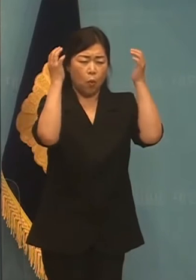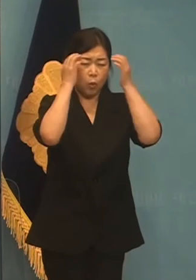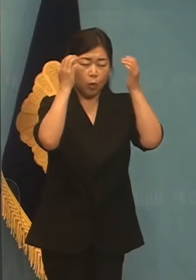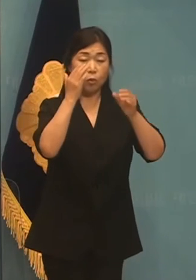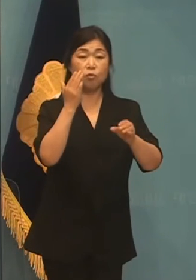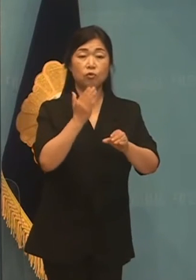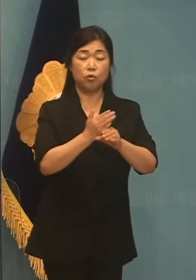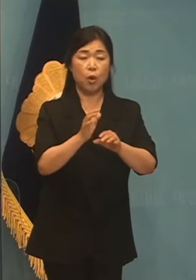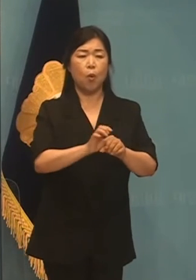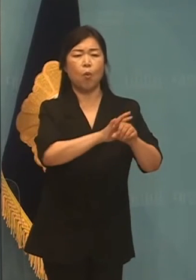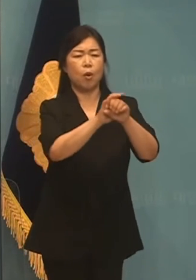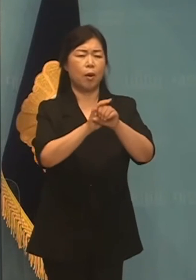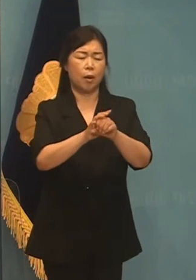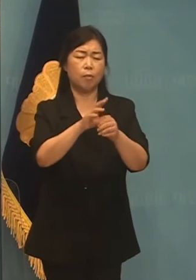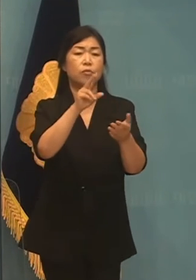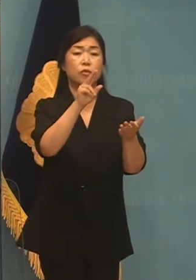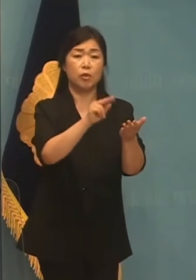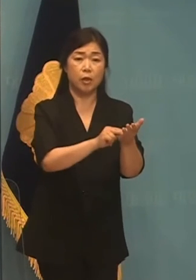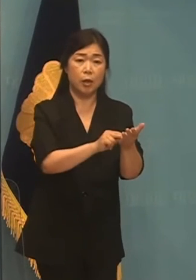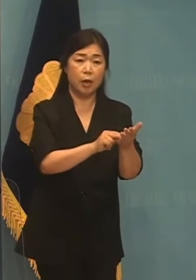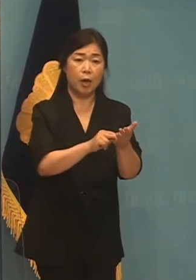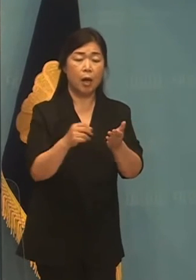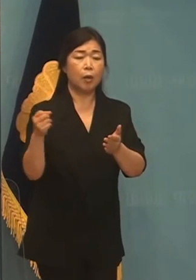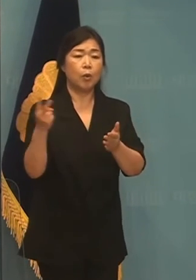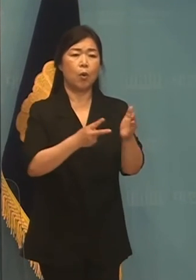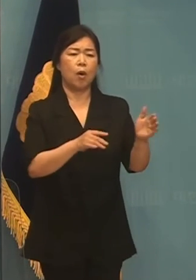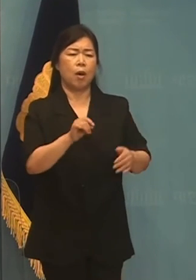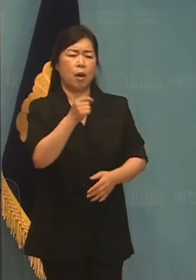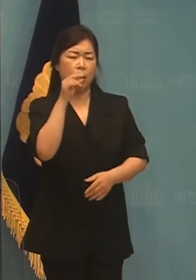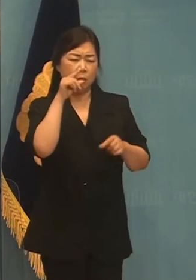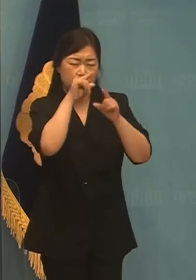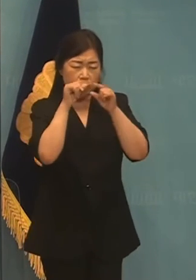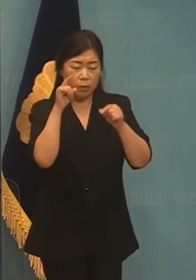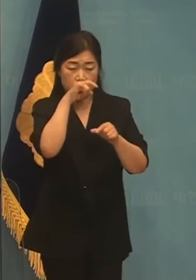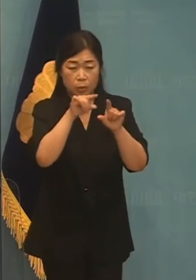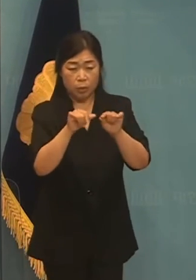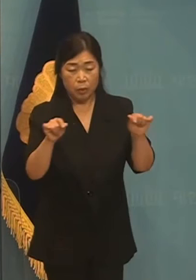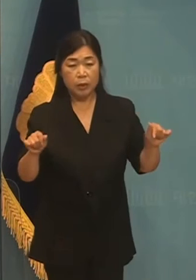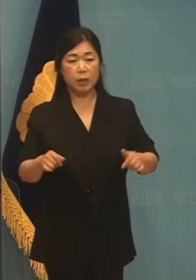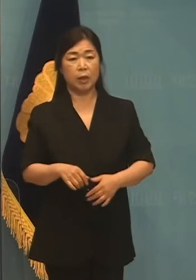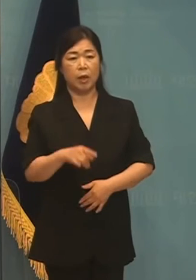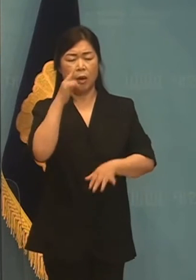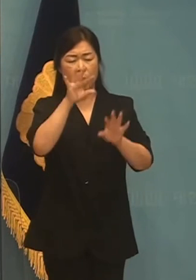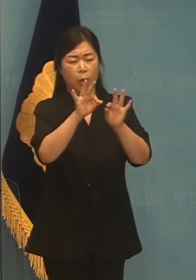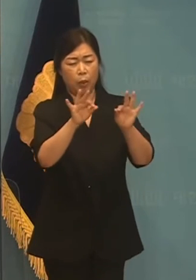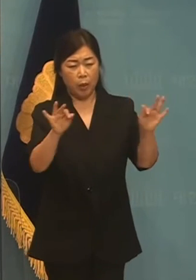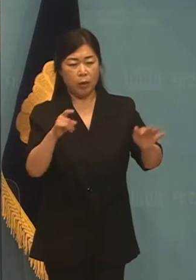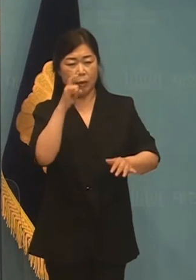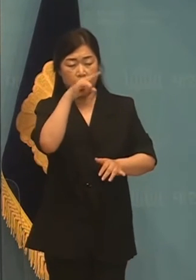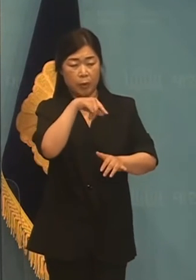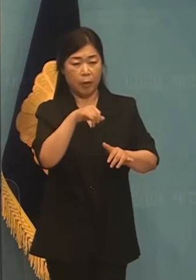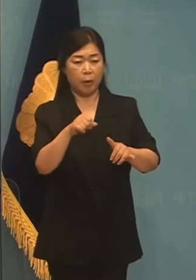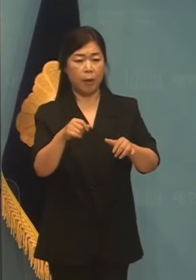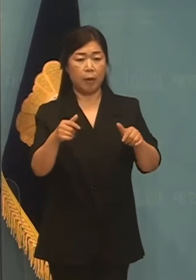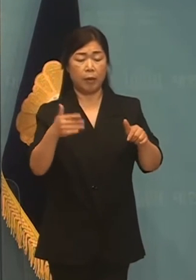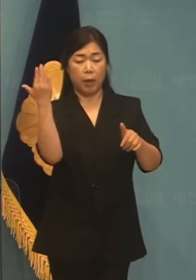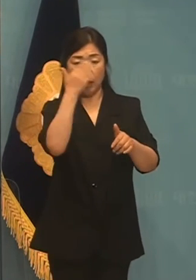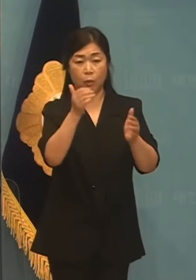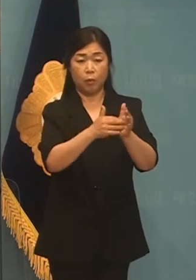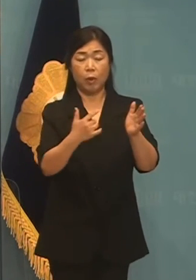있는 코로나 팬데믹은 물론 미세먼지, 초미세먼지에서 벗어나기